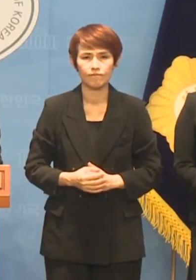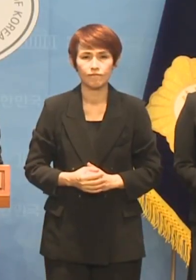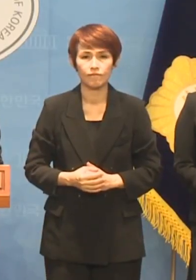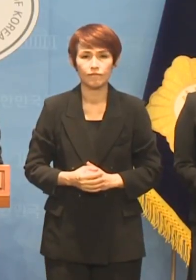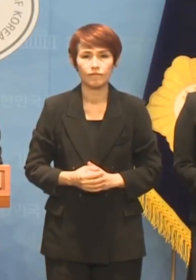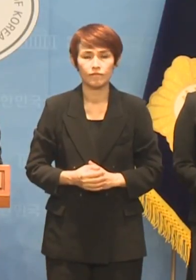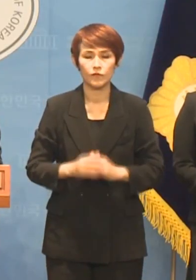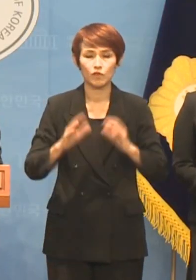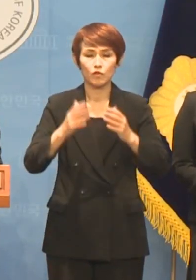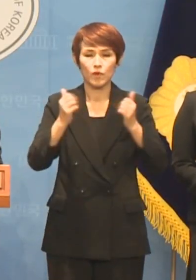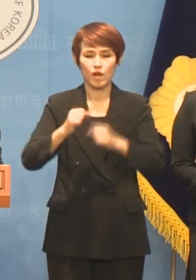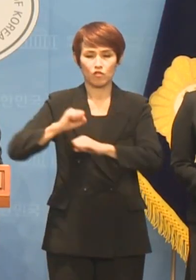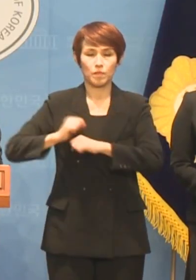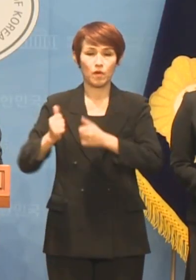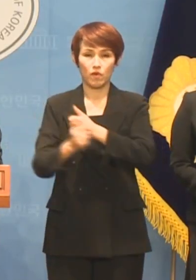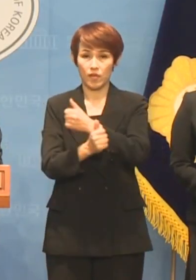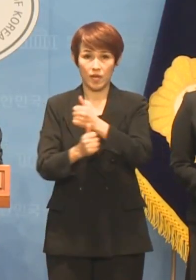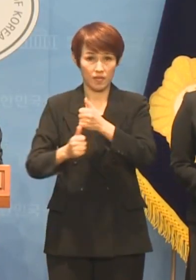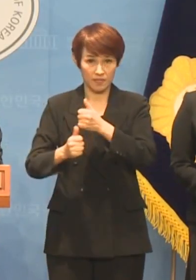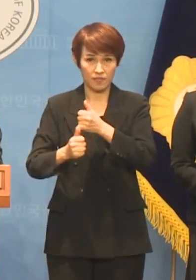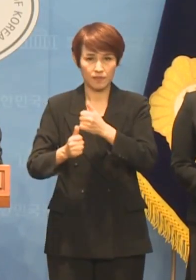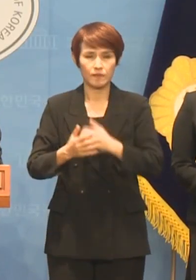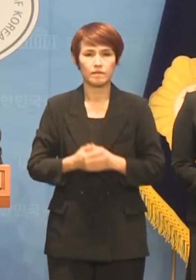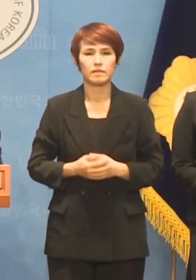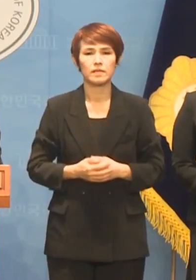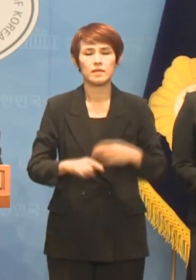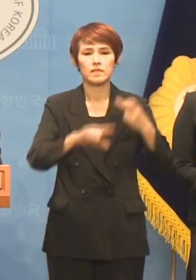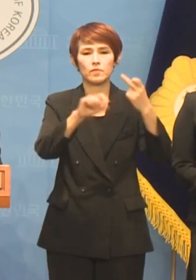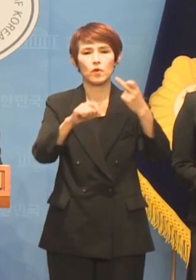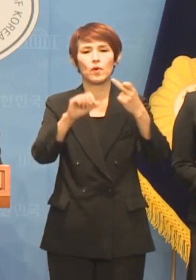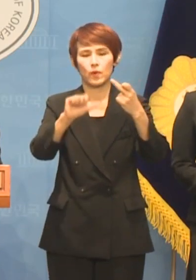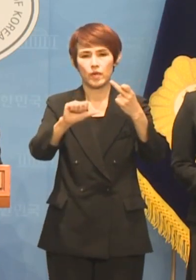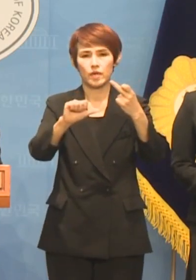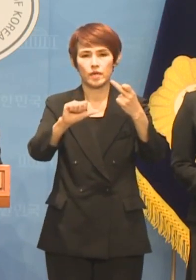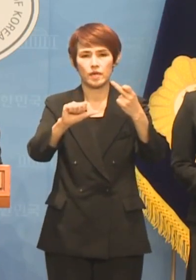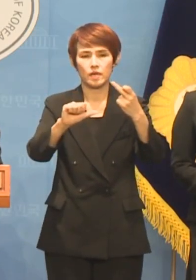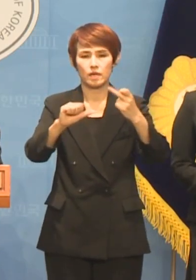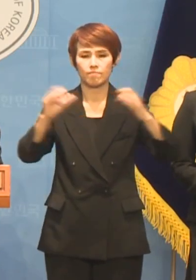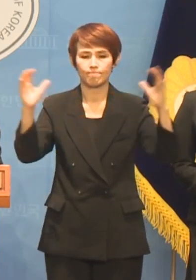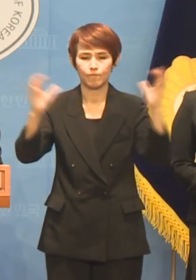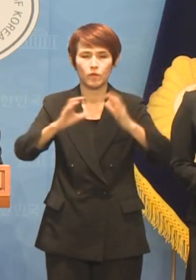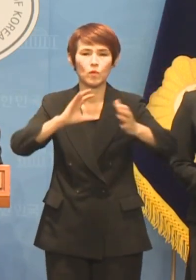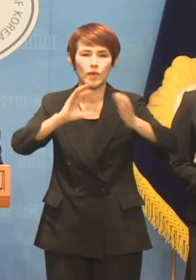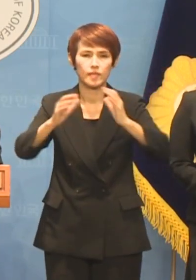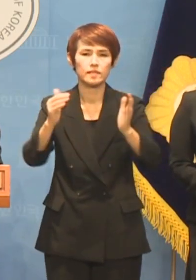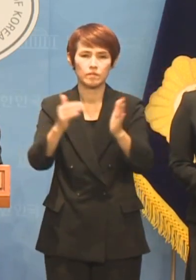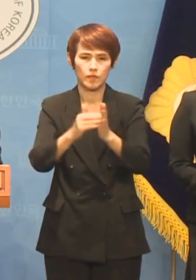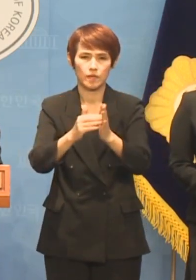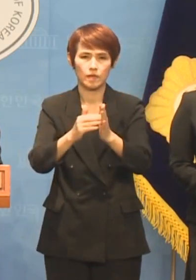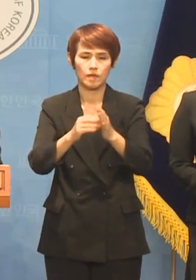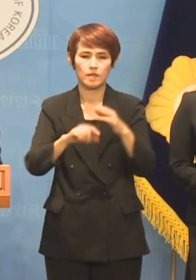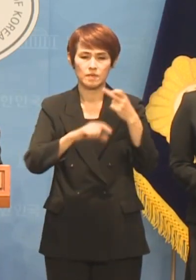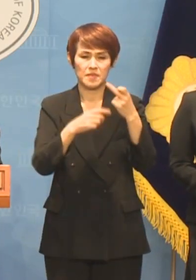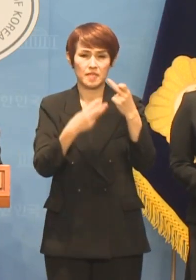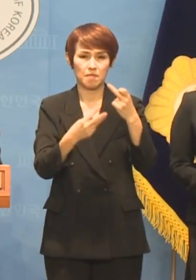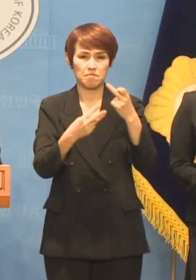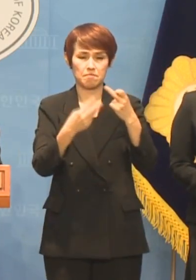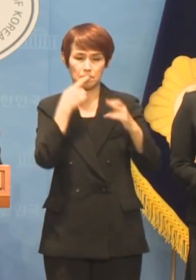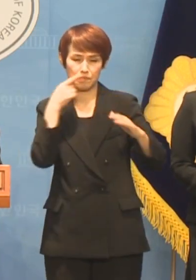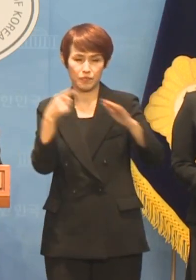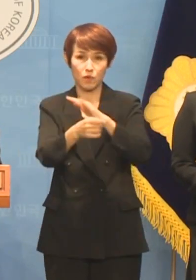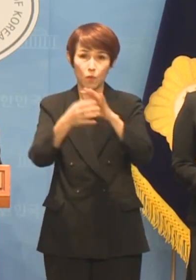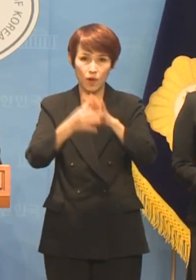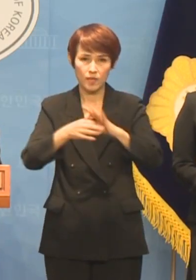앞서 국회 국방위원회는 지난 12월 5일 전체 회의를 열고 12.3 계엄과 관련한